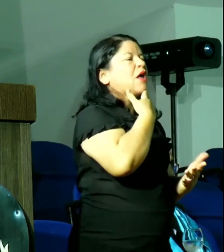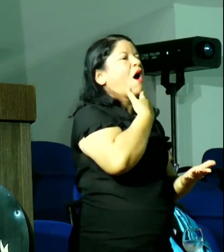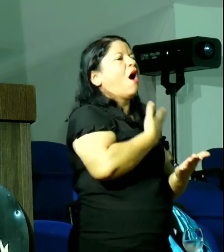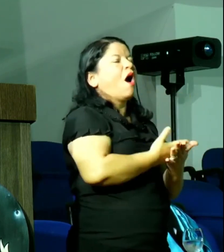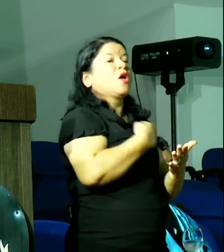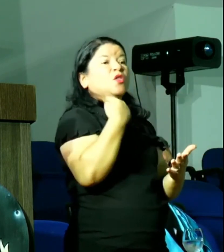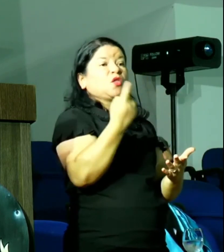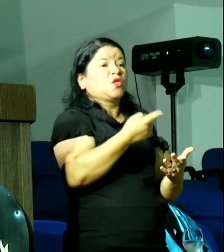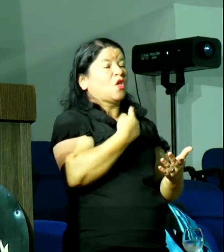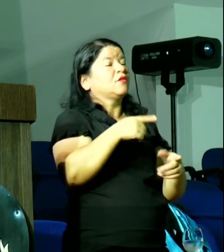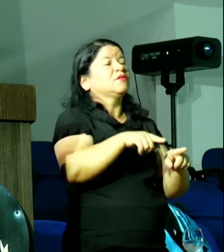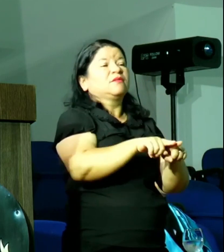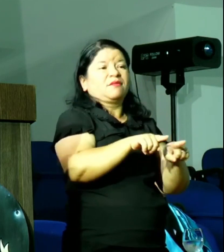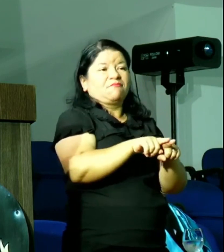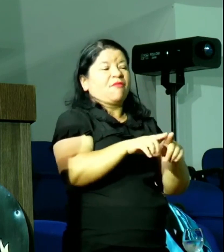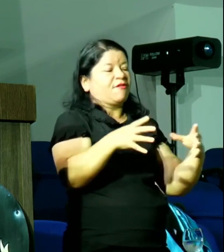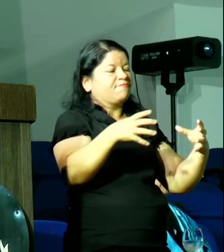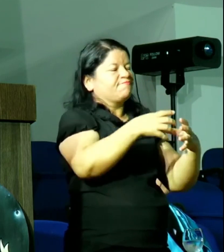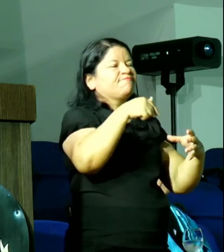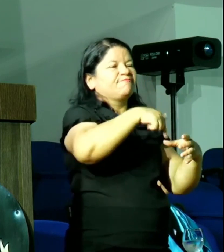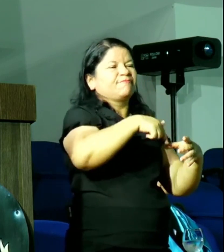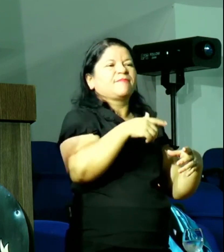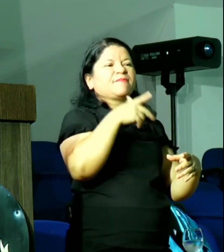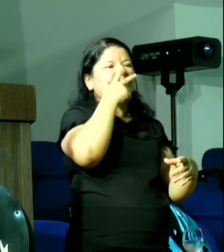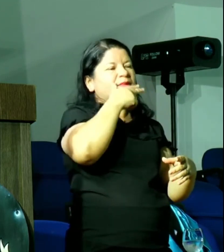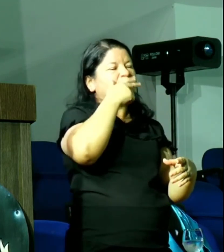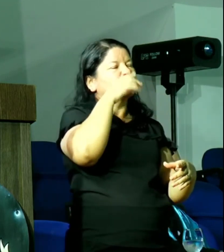que compomos sua comunidade universitária.